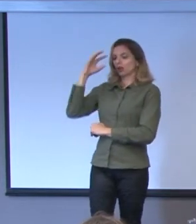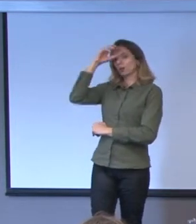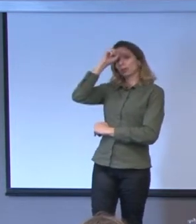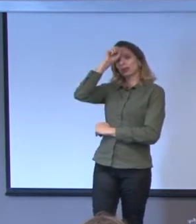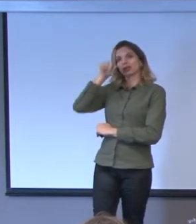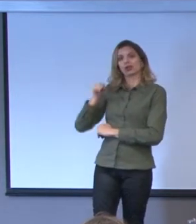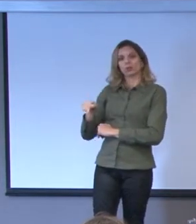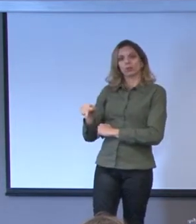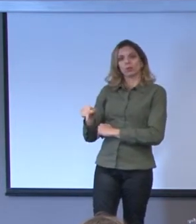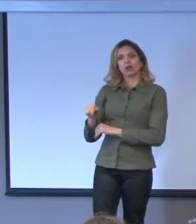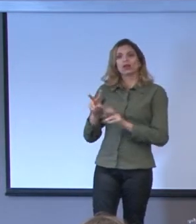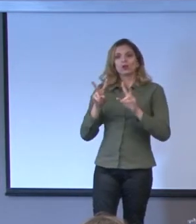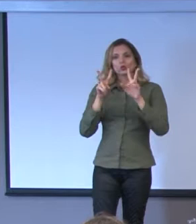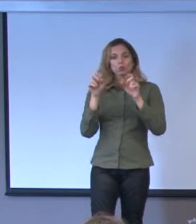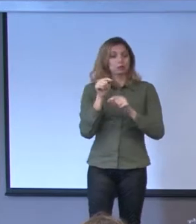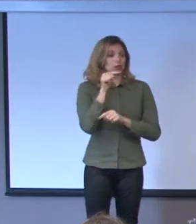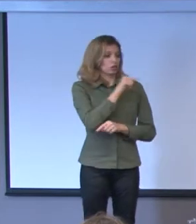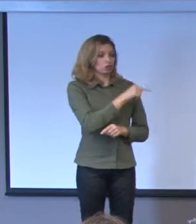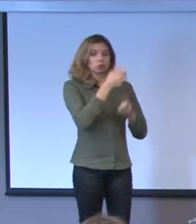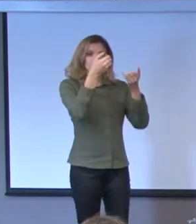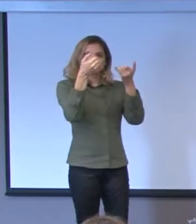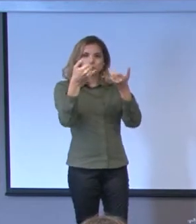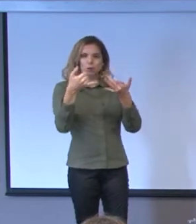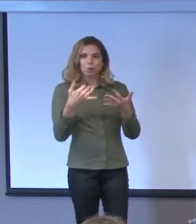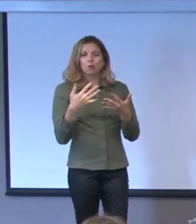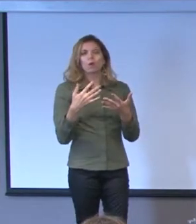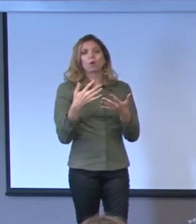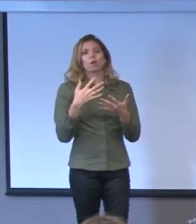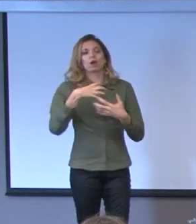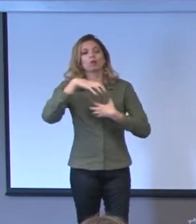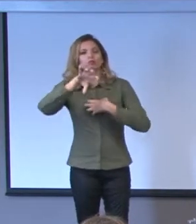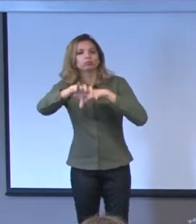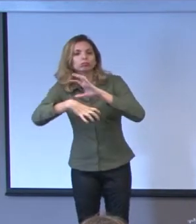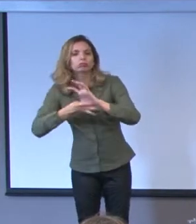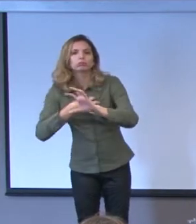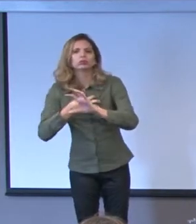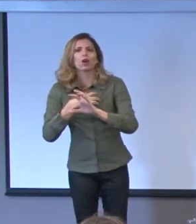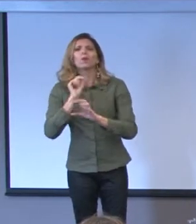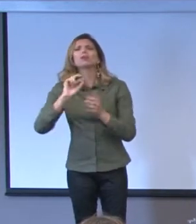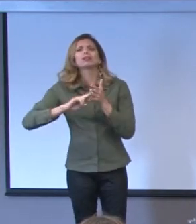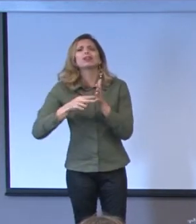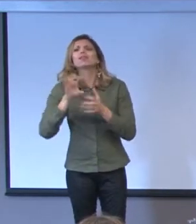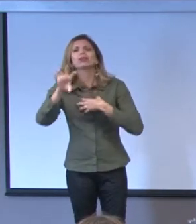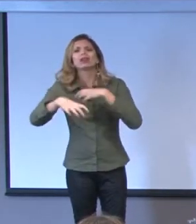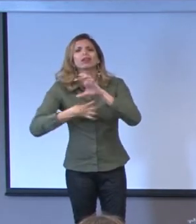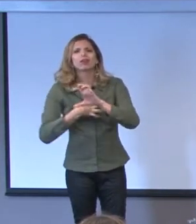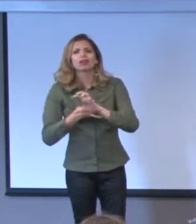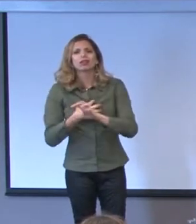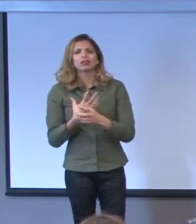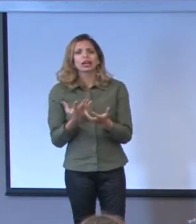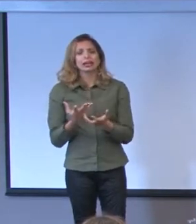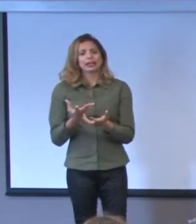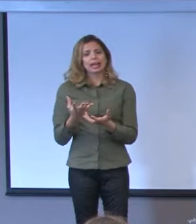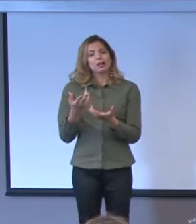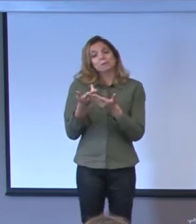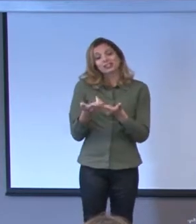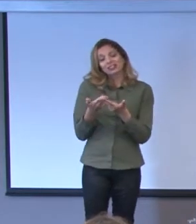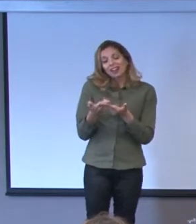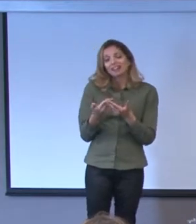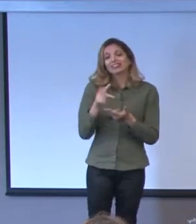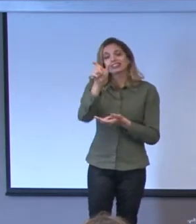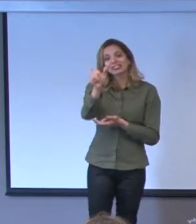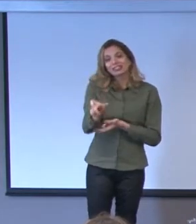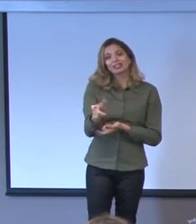aprendizado. Essa questão que o Jairo colocou sobre a empatia, né? O que é a empatia? Você aprende a ter um pouco mais de